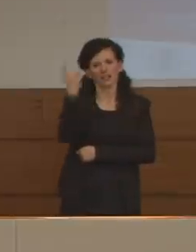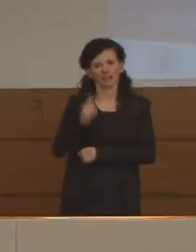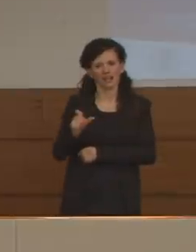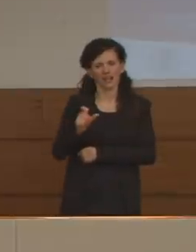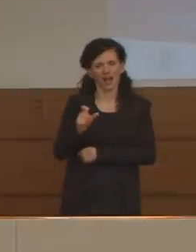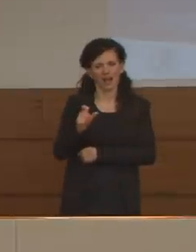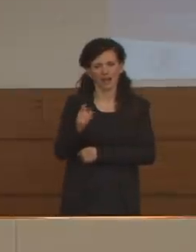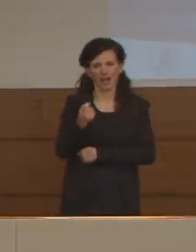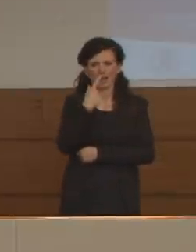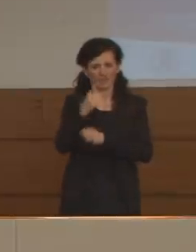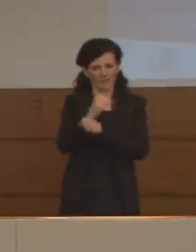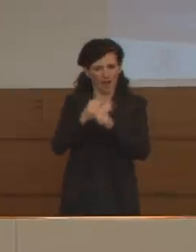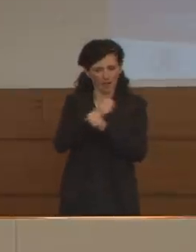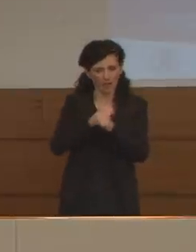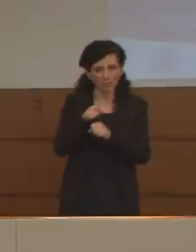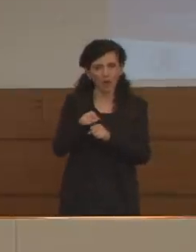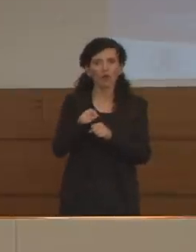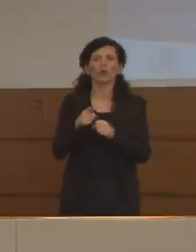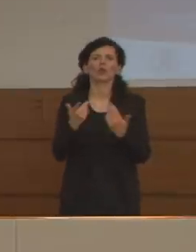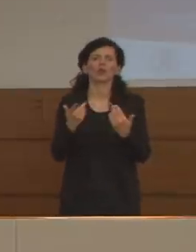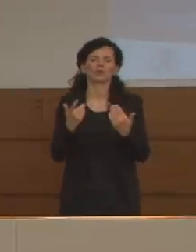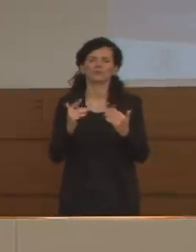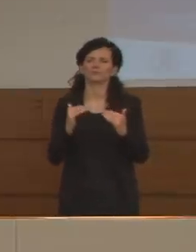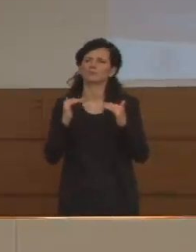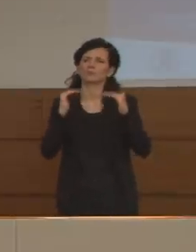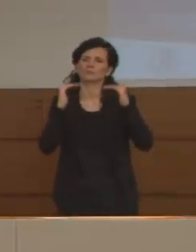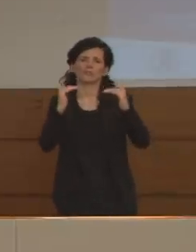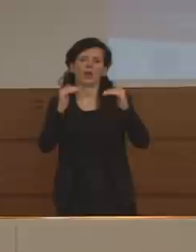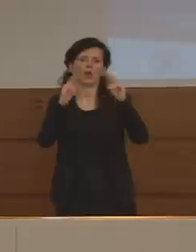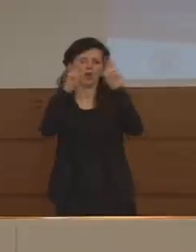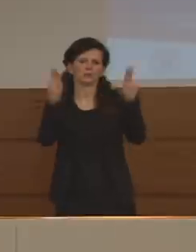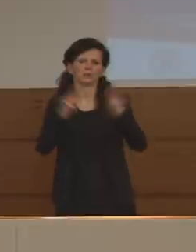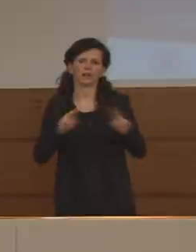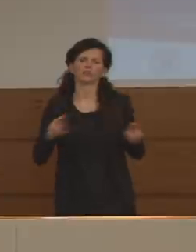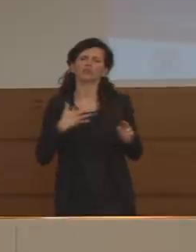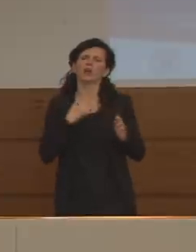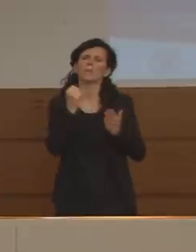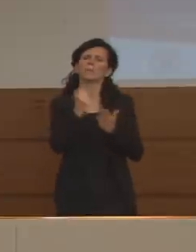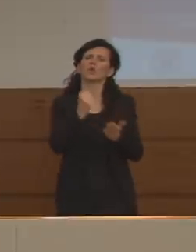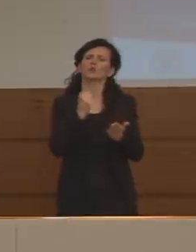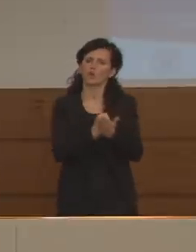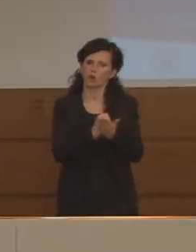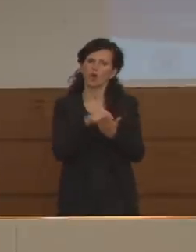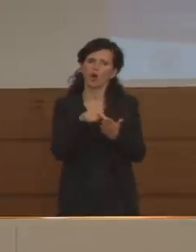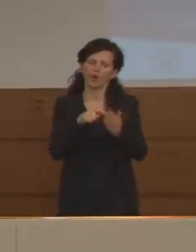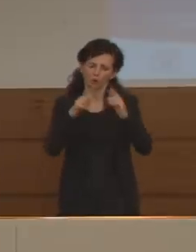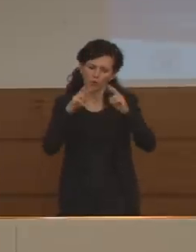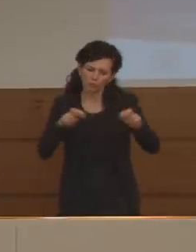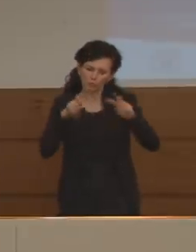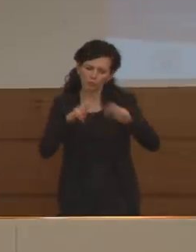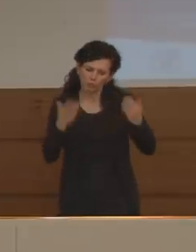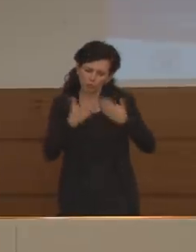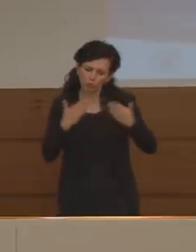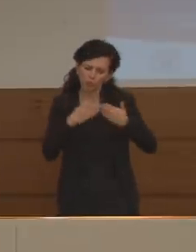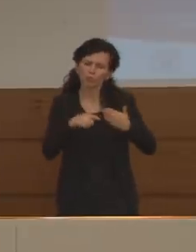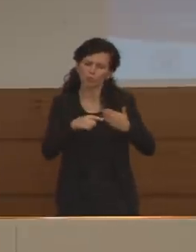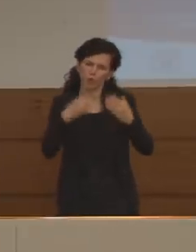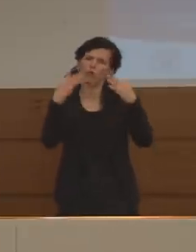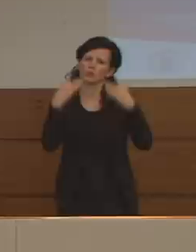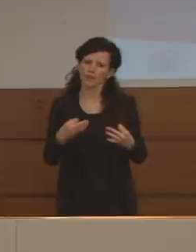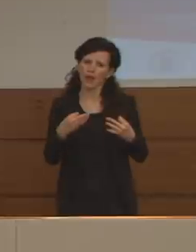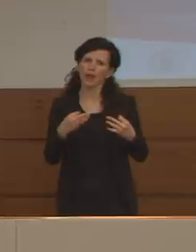sia a livello internazionale una serie di protocolli e di studi molto seri volti ad offrire